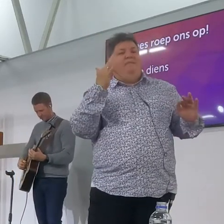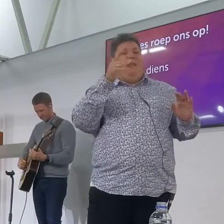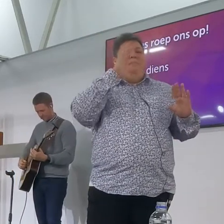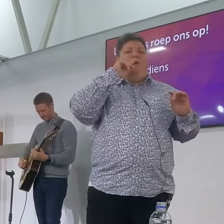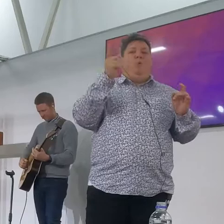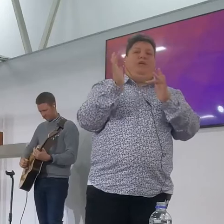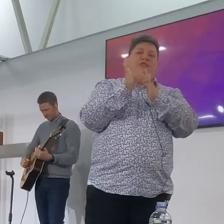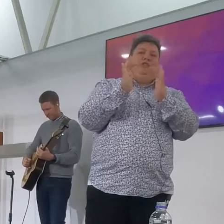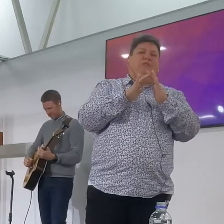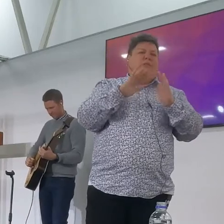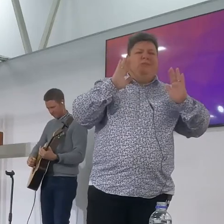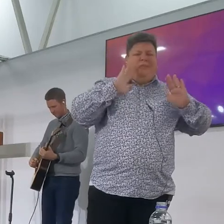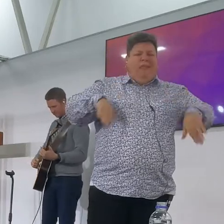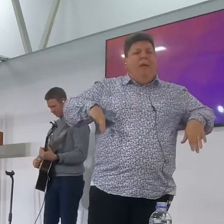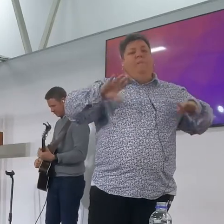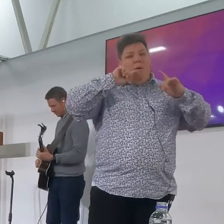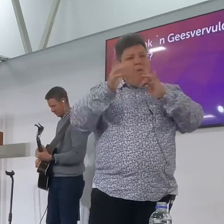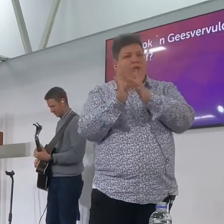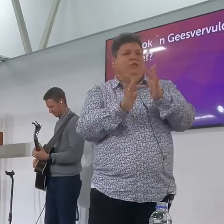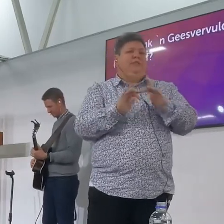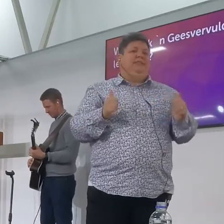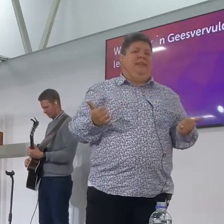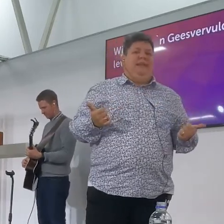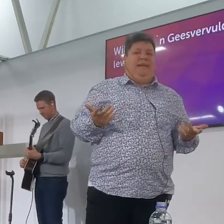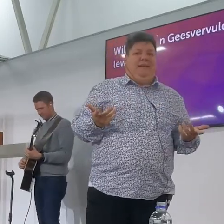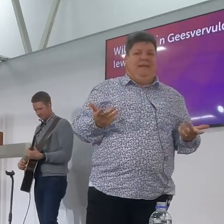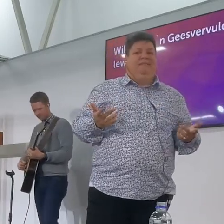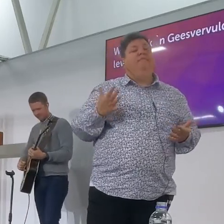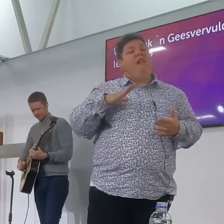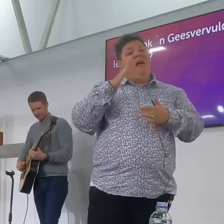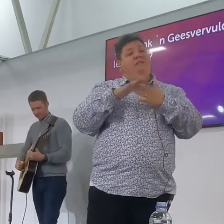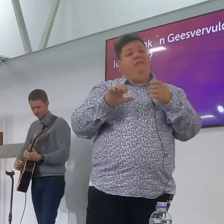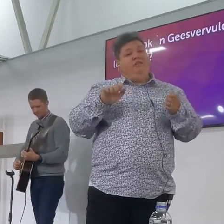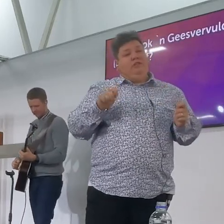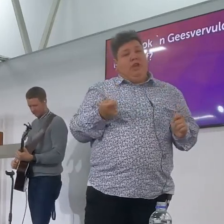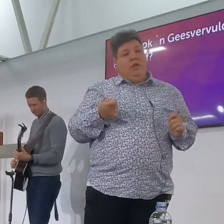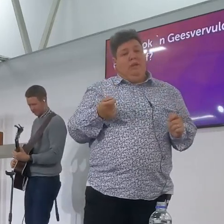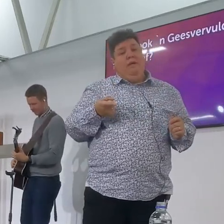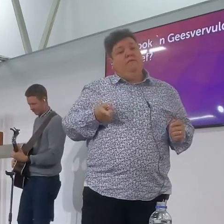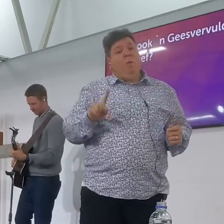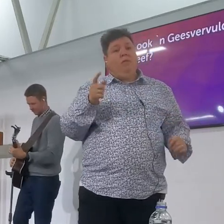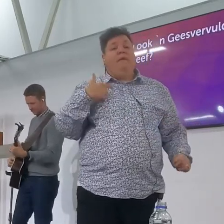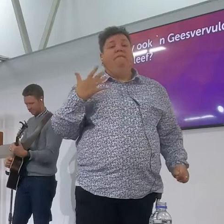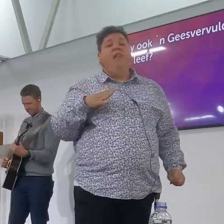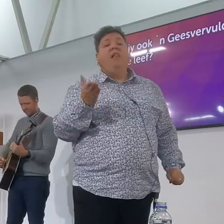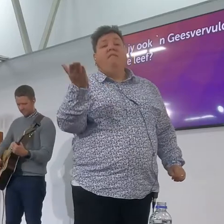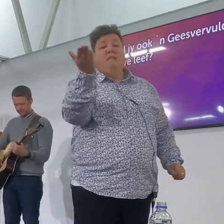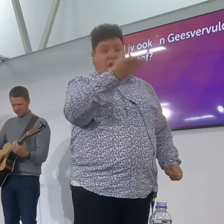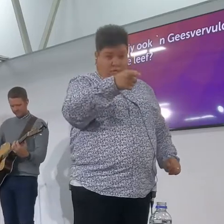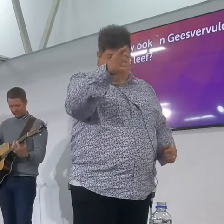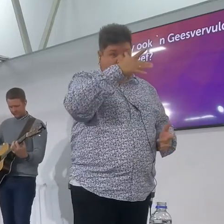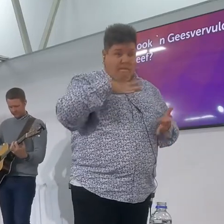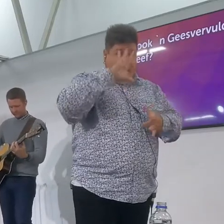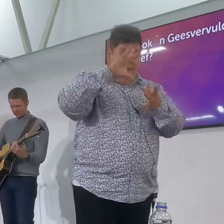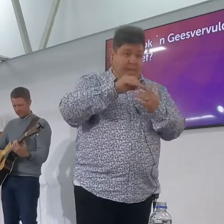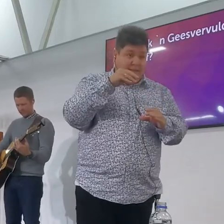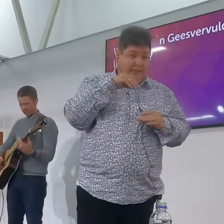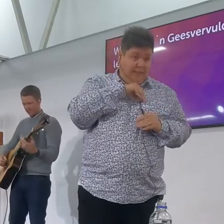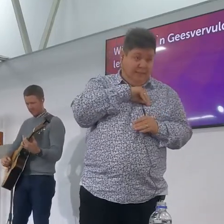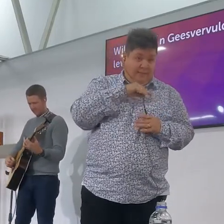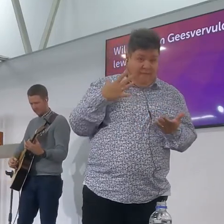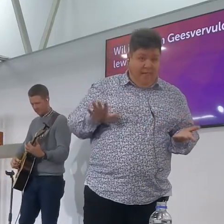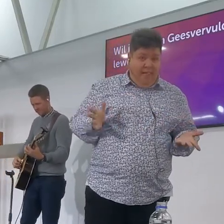moet verstaan, dis waar ons stryd is. Nou kan, ek wil afsluit. Volgende wil ek hierdie vraag vra, wil jy geesvervulde lewe leef?